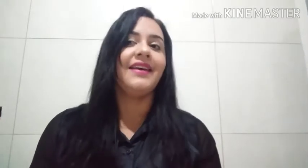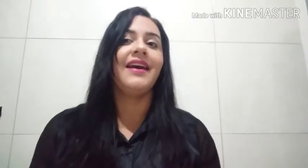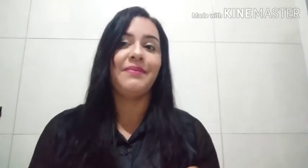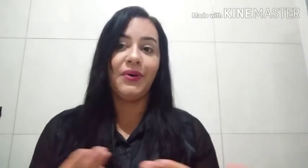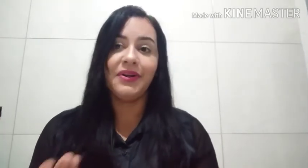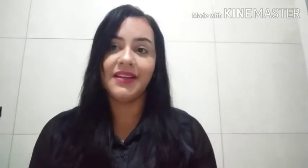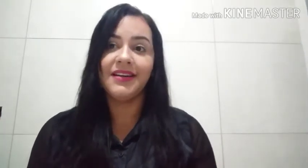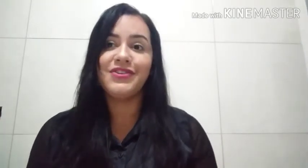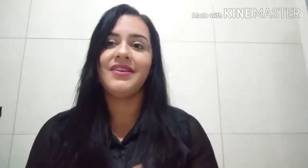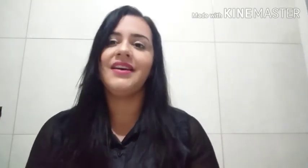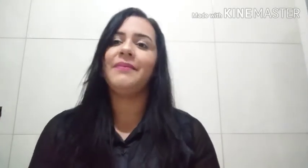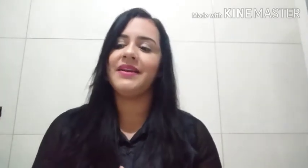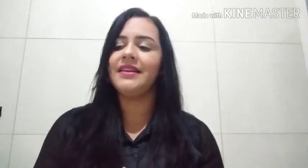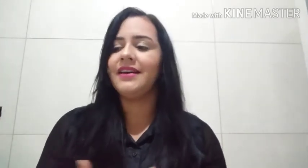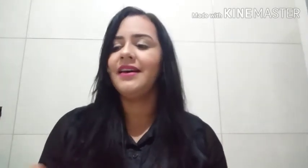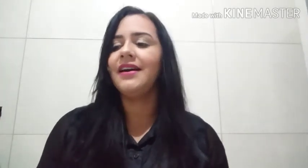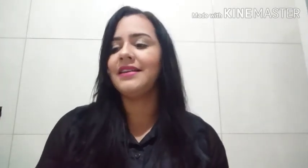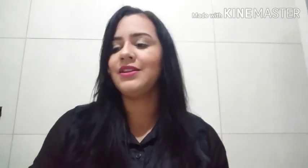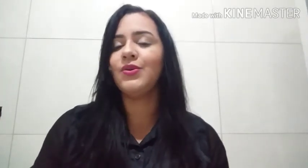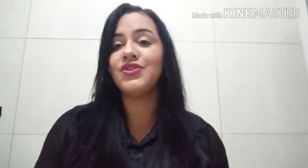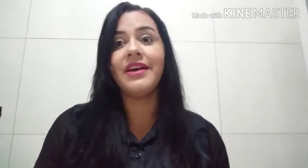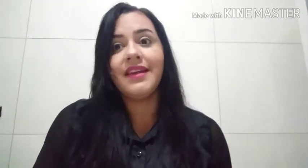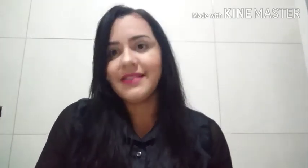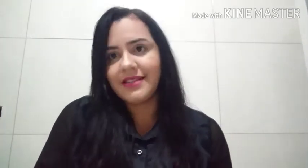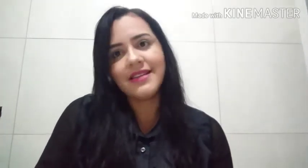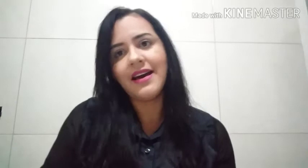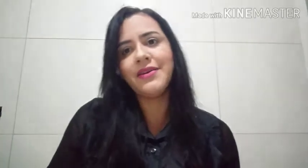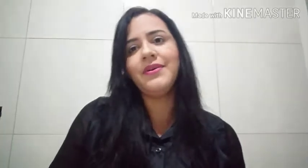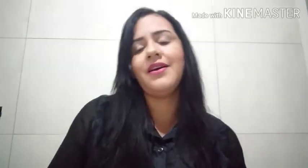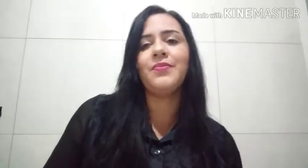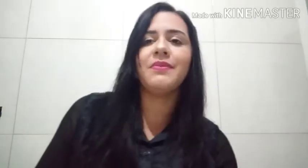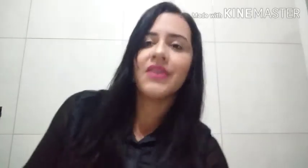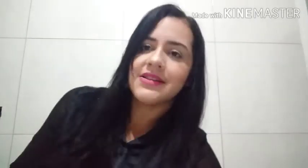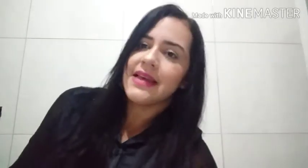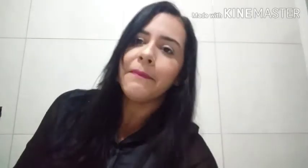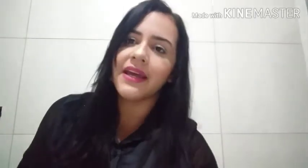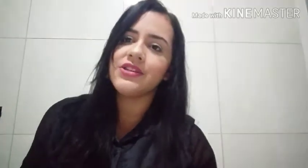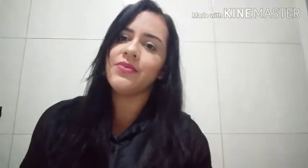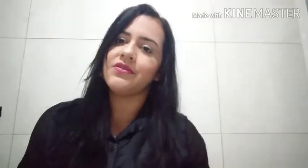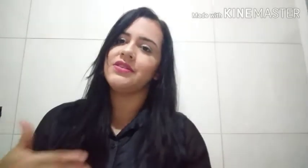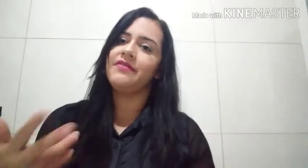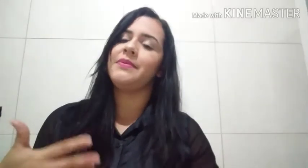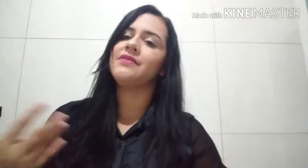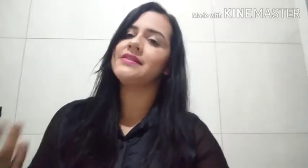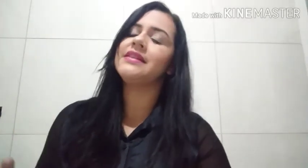é importante, né, aprender, a datilologia é necessário, é o primeiro que a gente se aprende quando a gente vai para a língua de